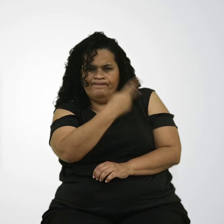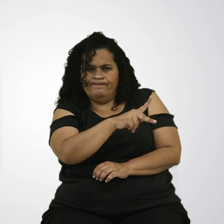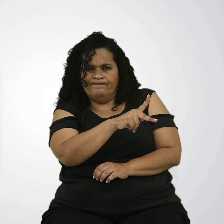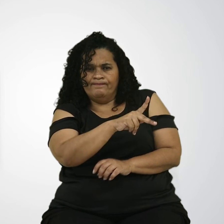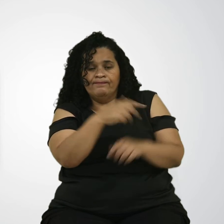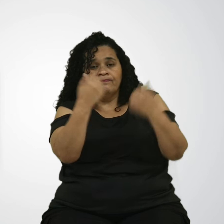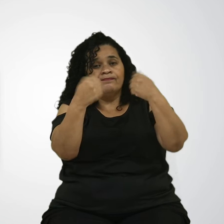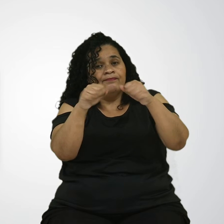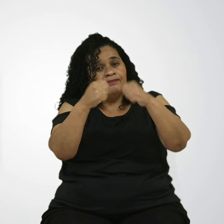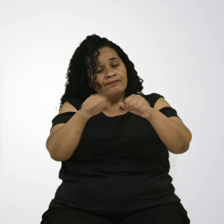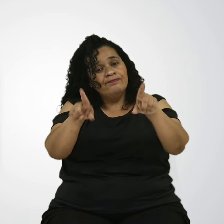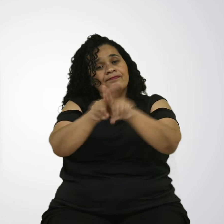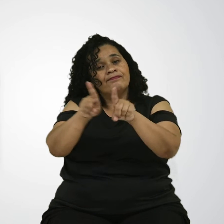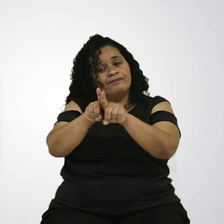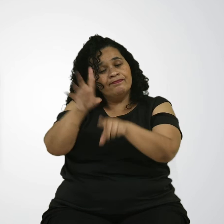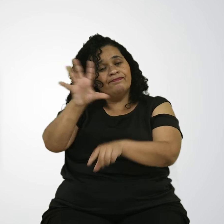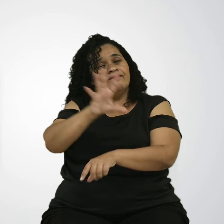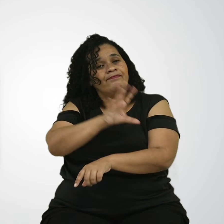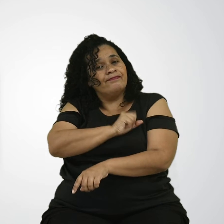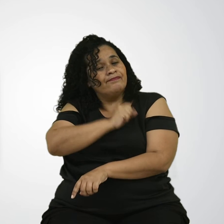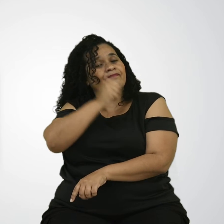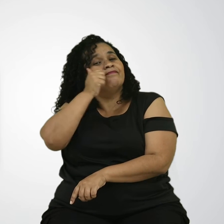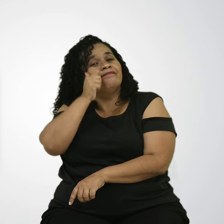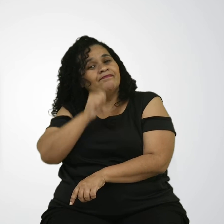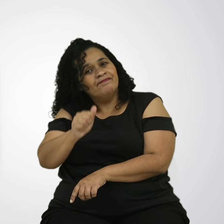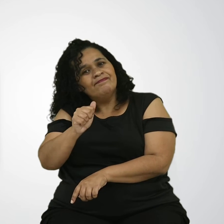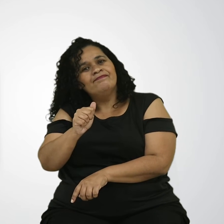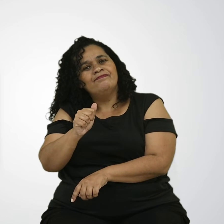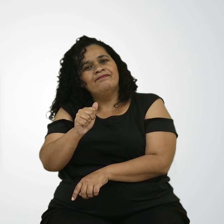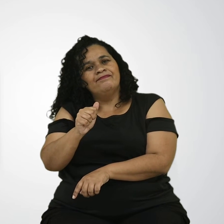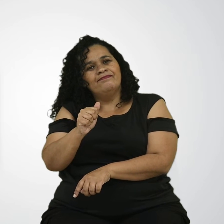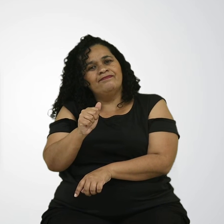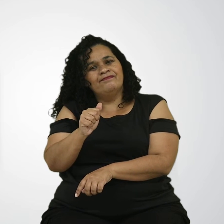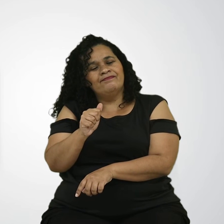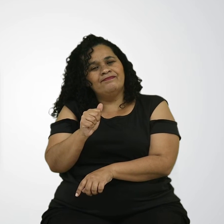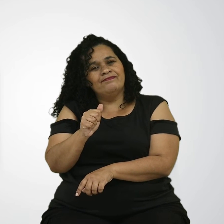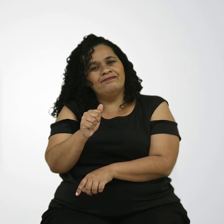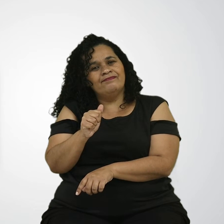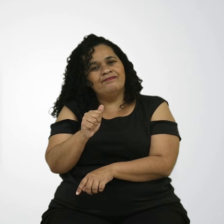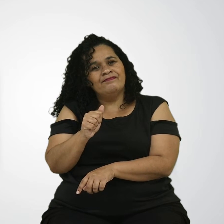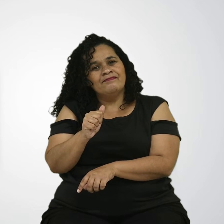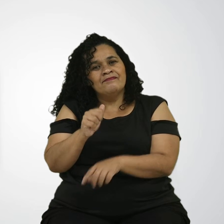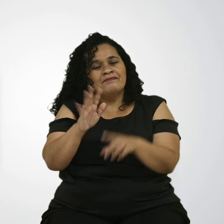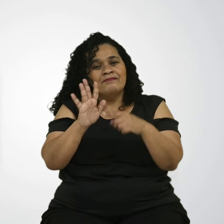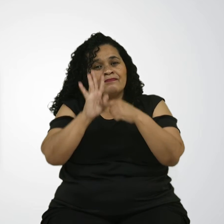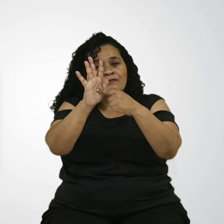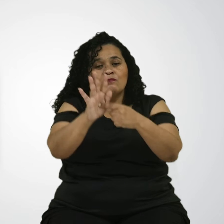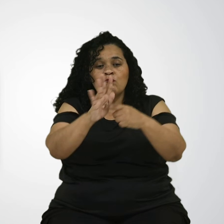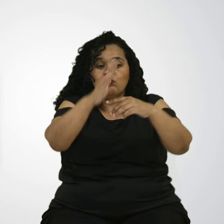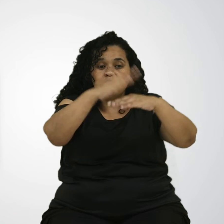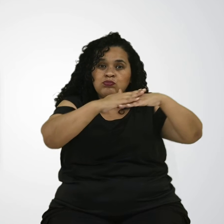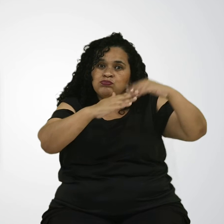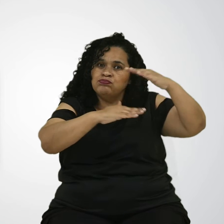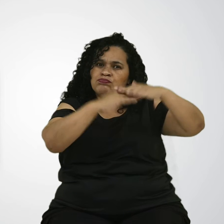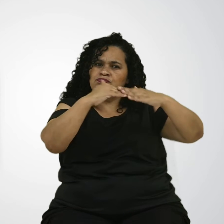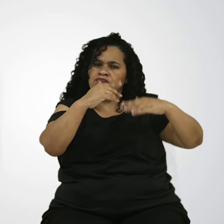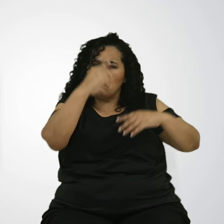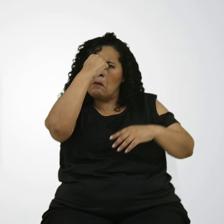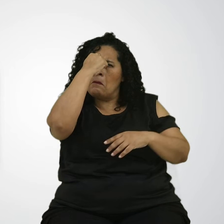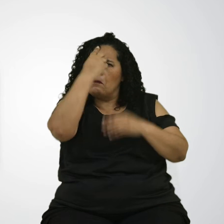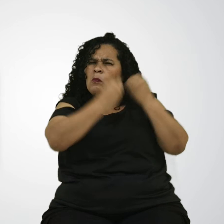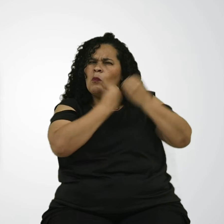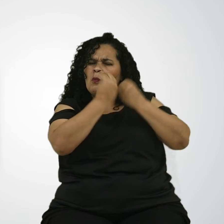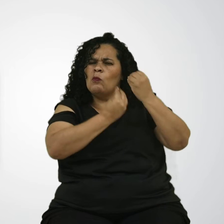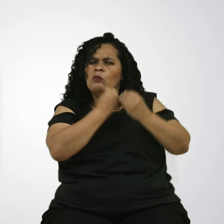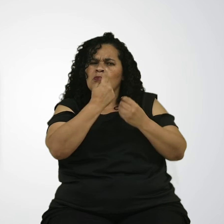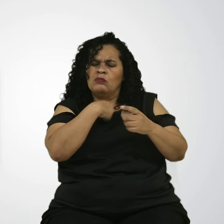esposa. É sentir na carne, é um amor prático. Como é que eu me amo? Como é que eu me